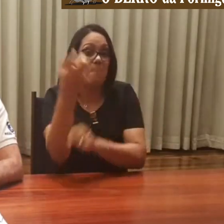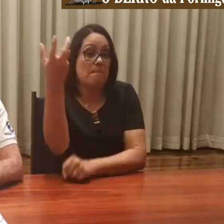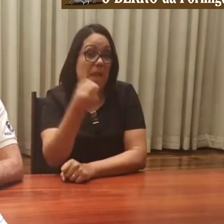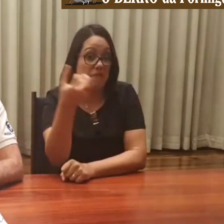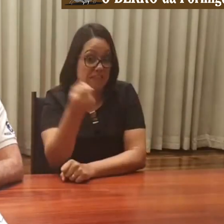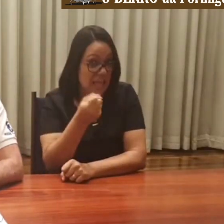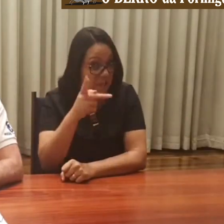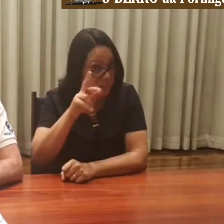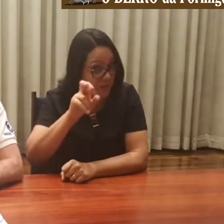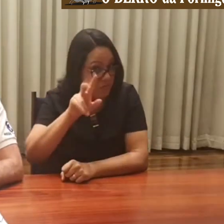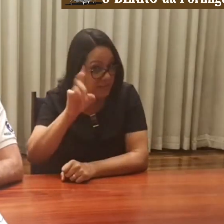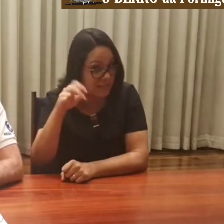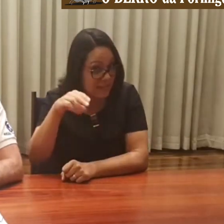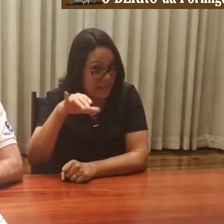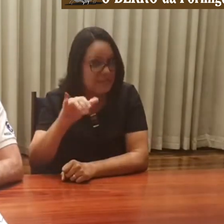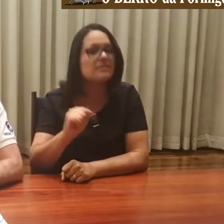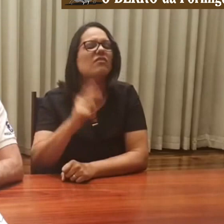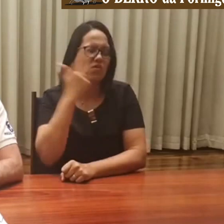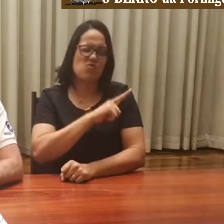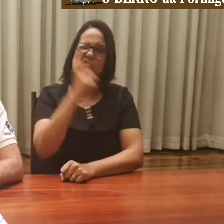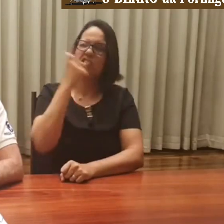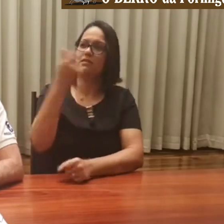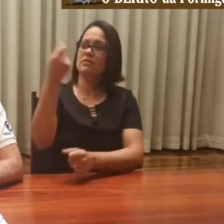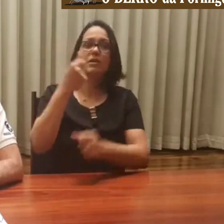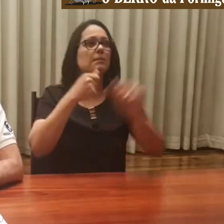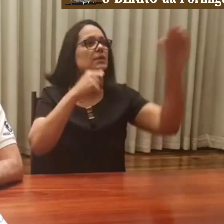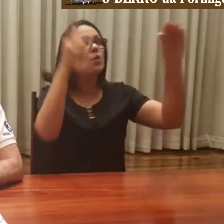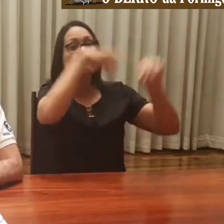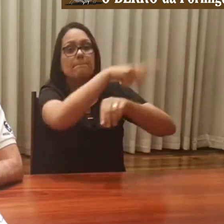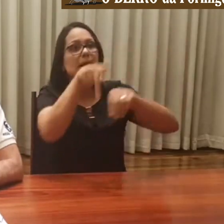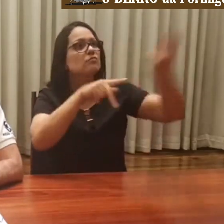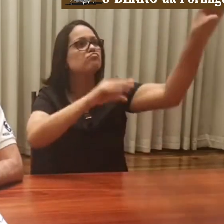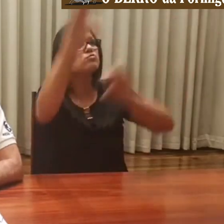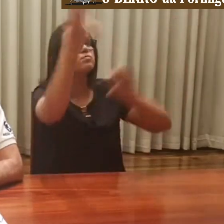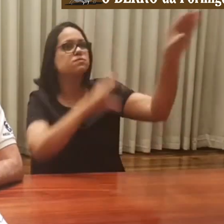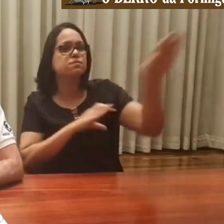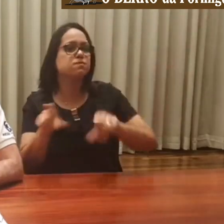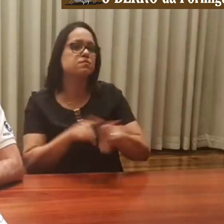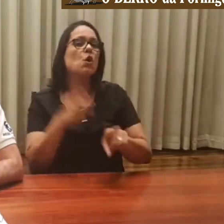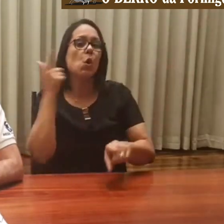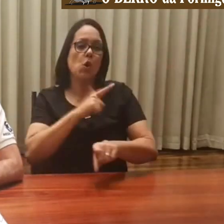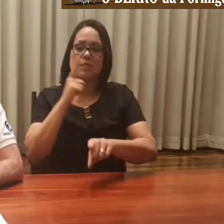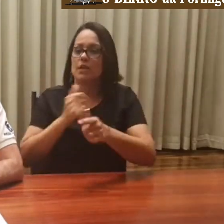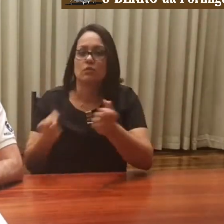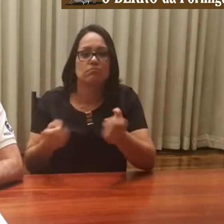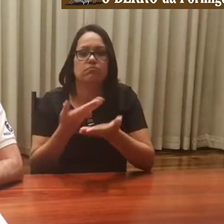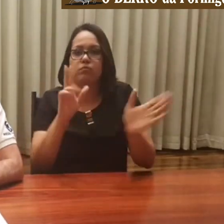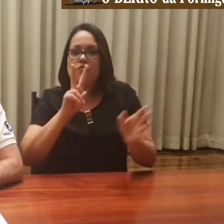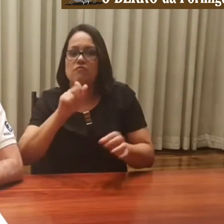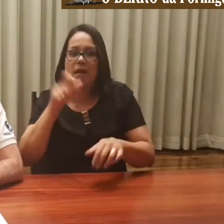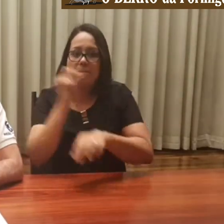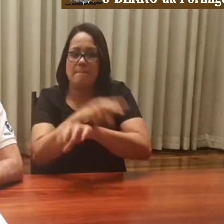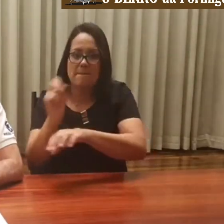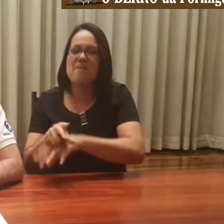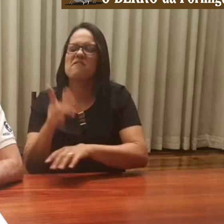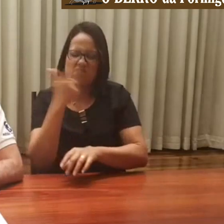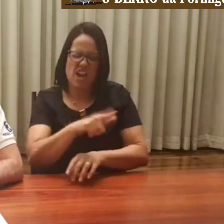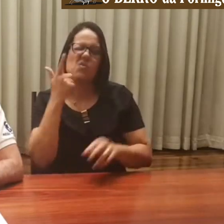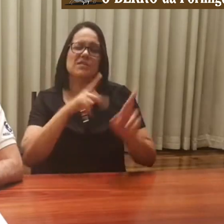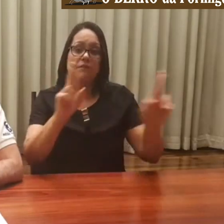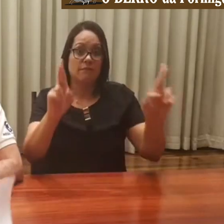o emprego aparecerá também, a violência vai diminuir, temos tudo para dar certo. Vamos ter